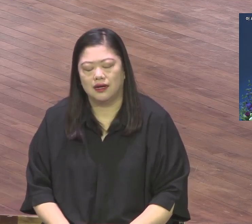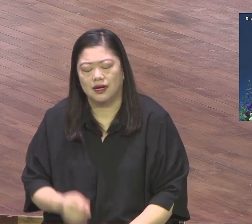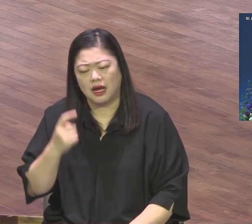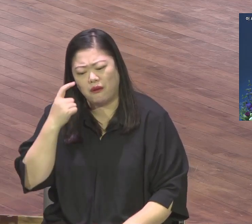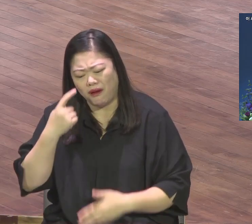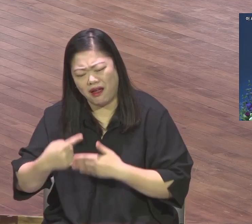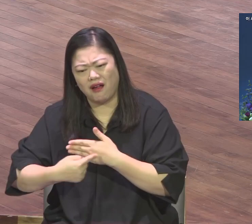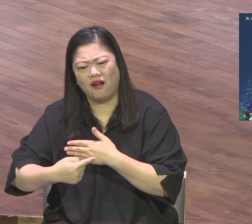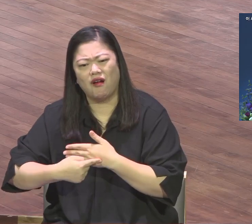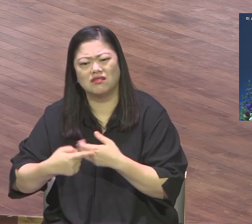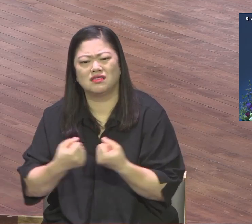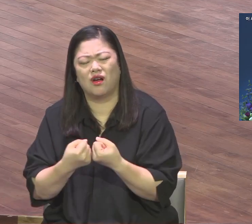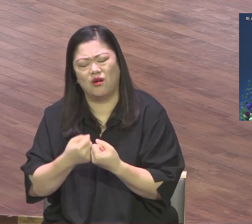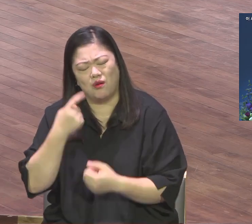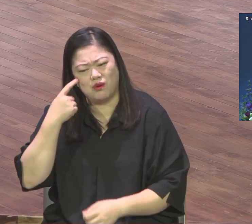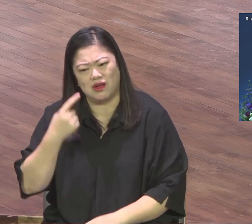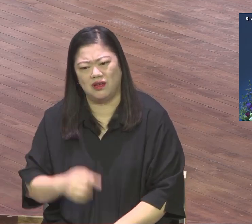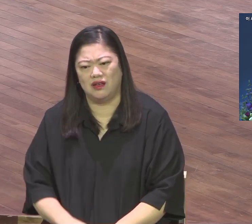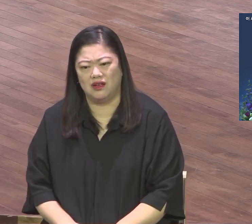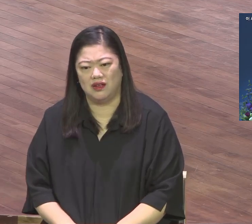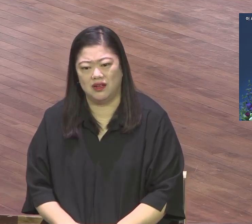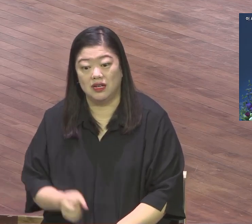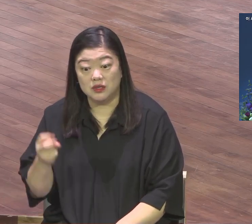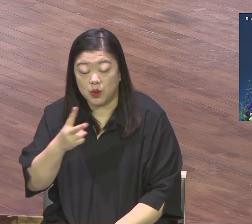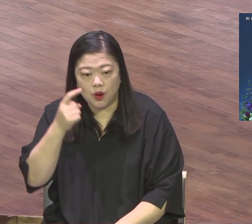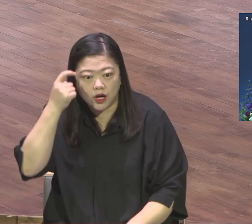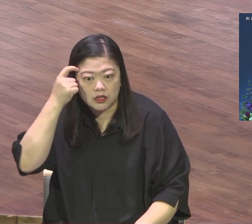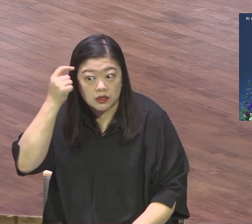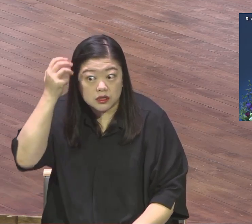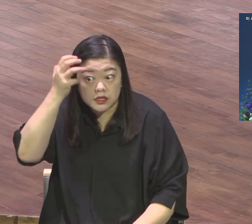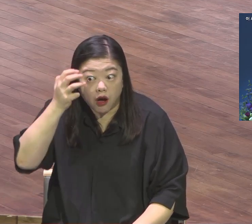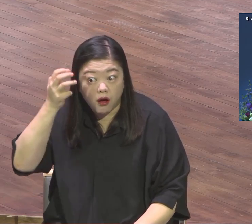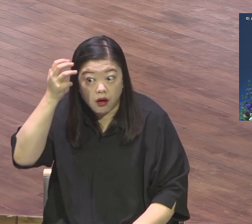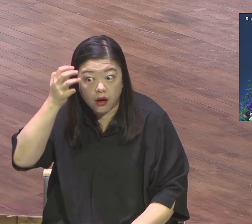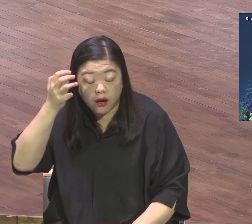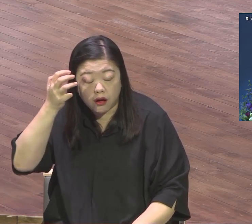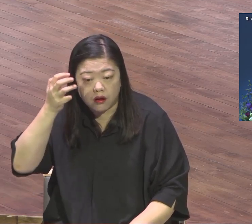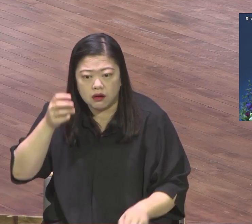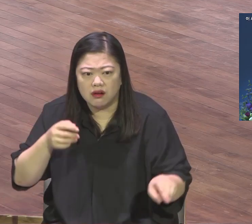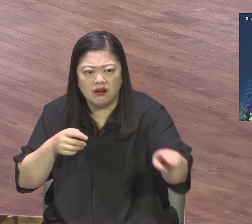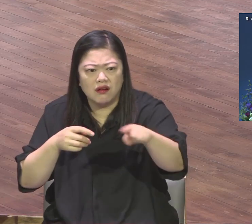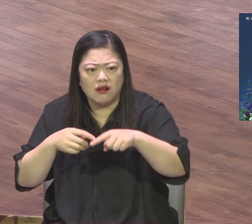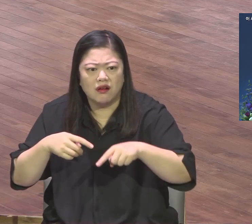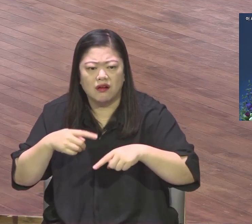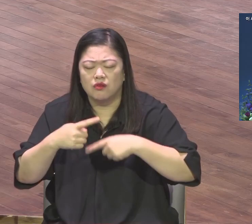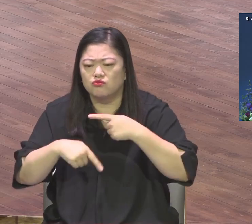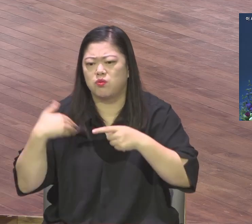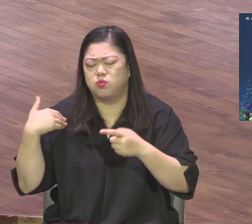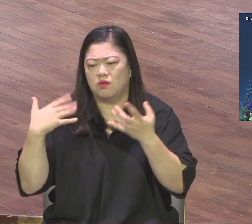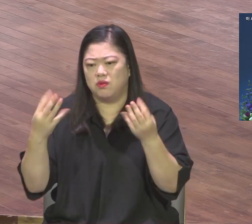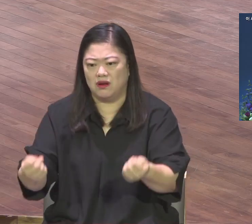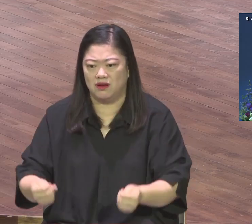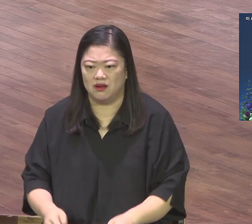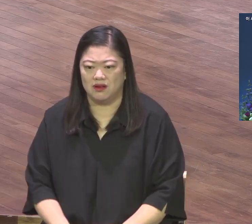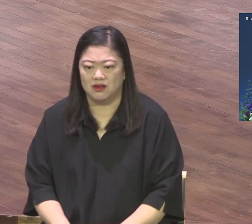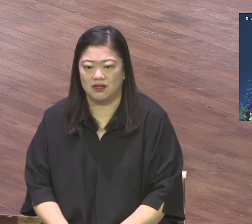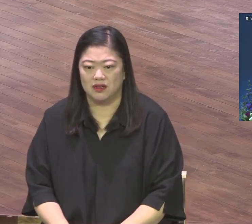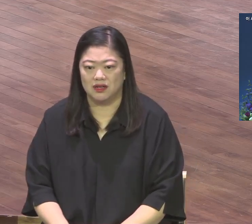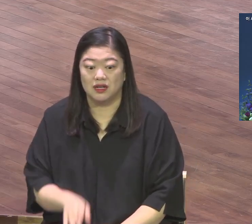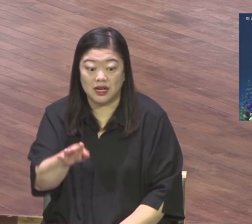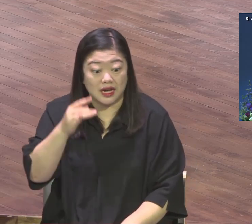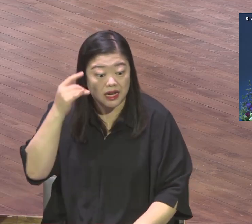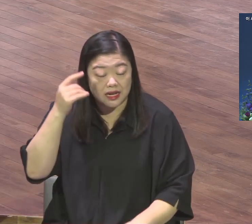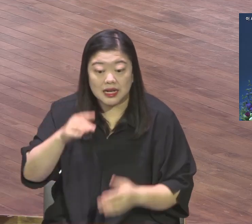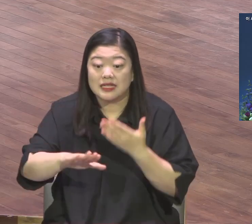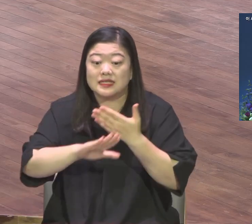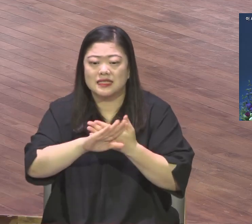오래 다니도 그 영적 단어 자체도 몰라요. 적어도 우리 교단만큼은 그래도 영적 싸움이라는 용어를 쓰는데